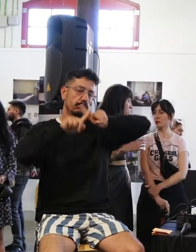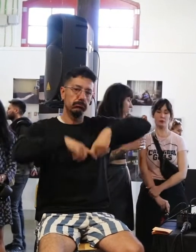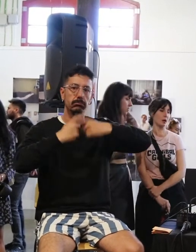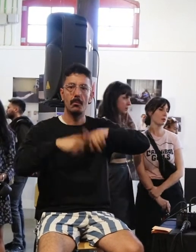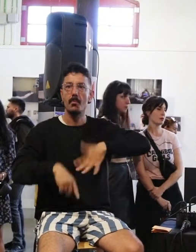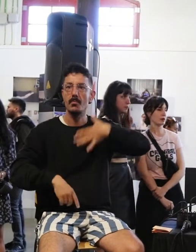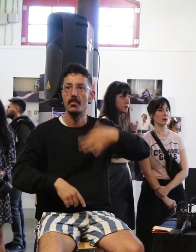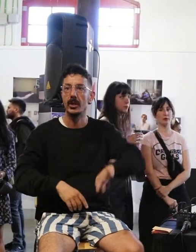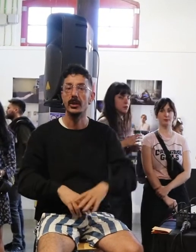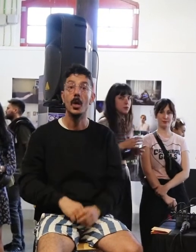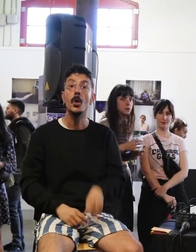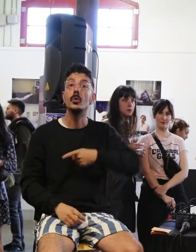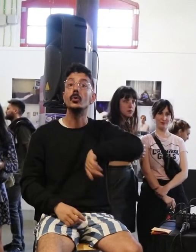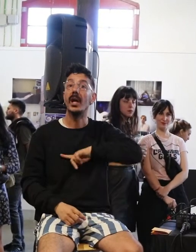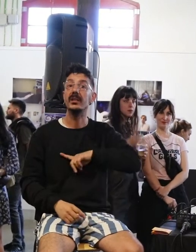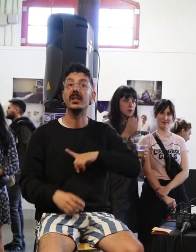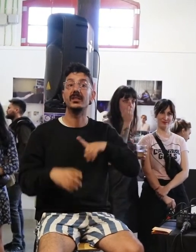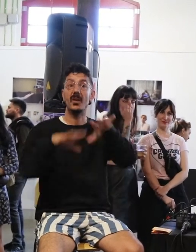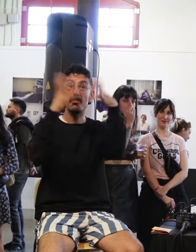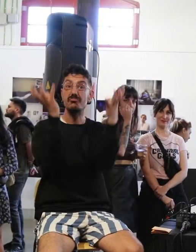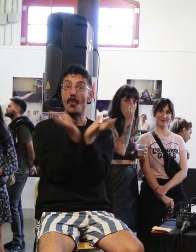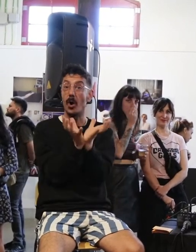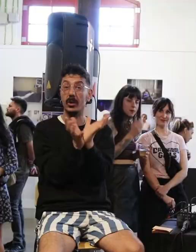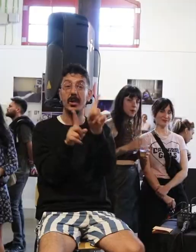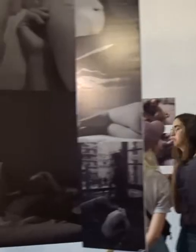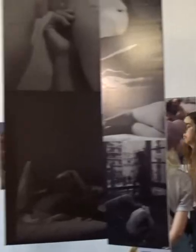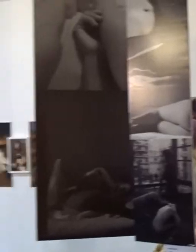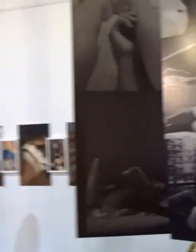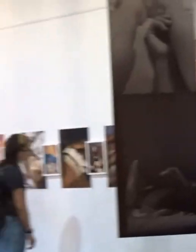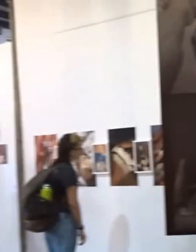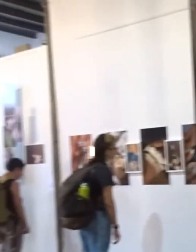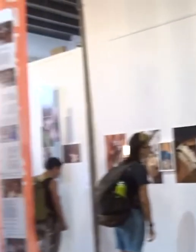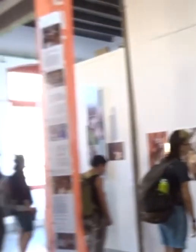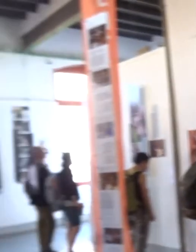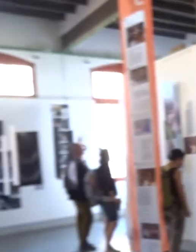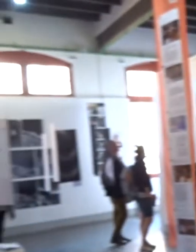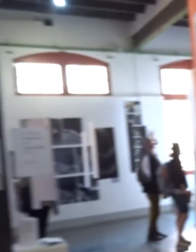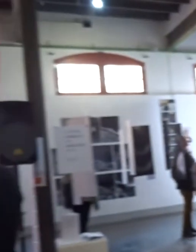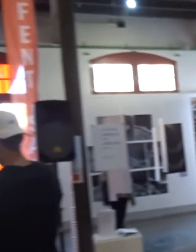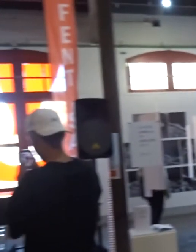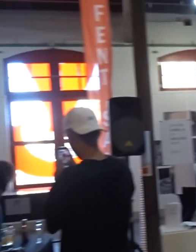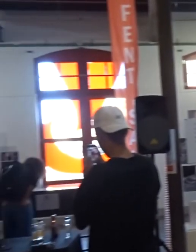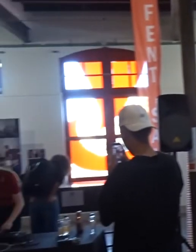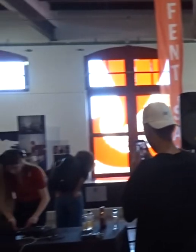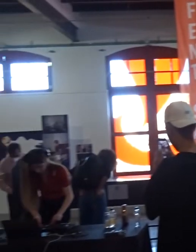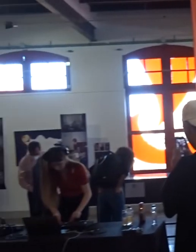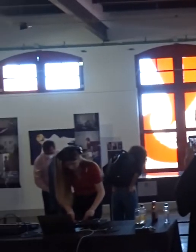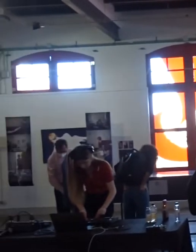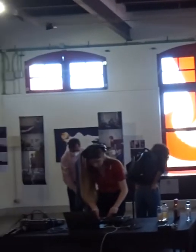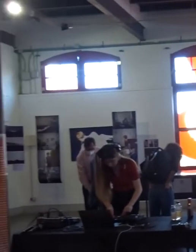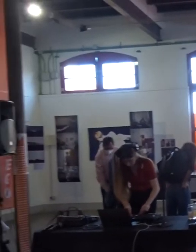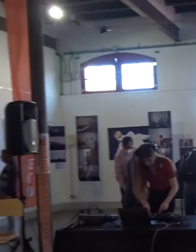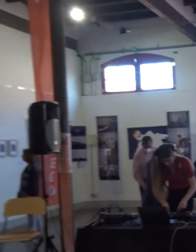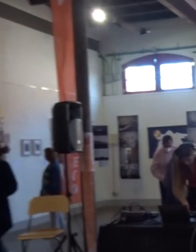Si us hi fixeu, vivim en un món envoltat d'imatges, la mirada ho fa tot, ens produeix,